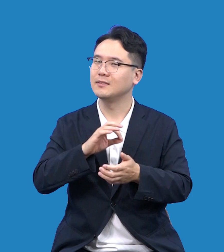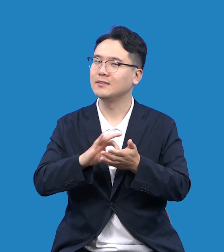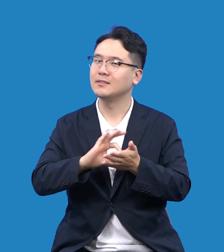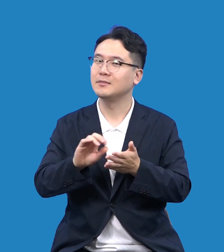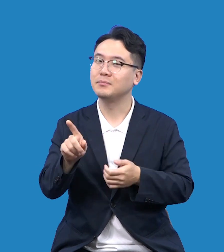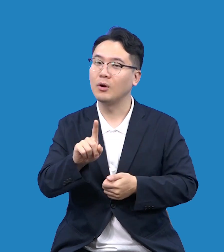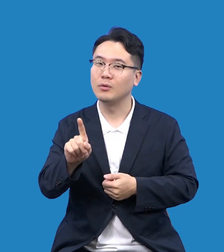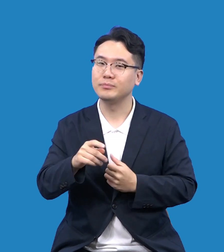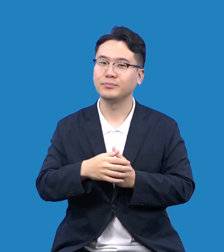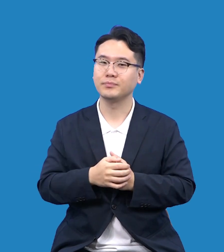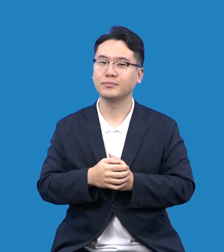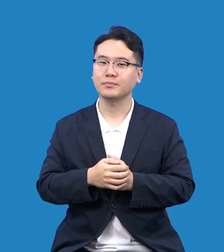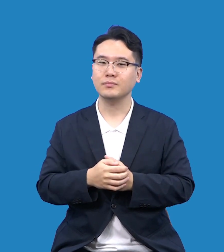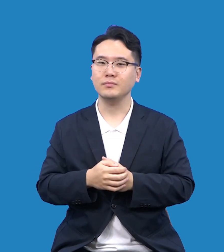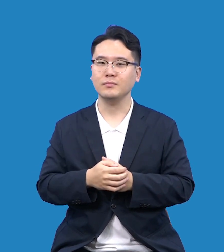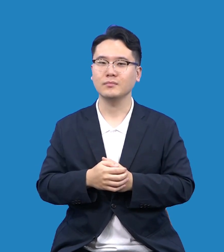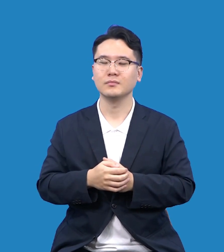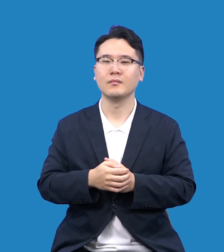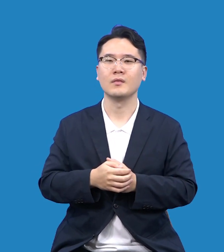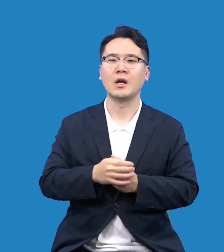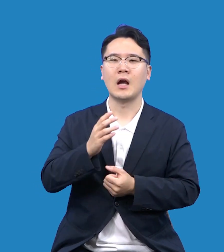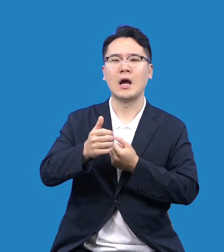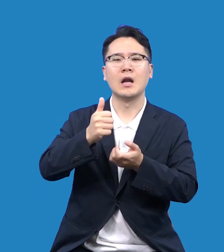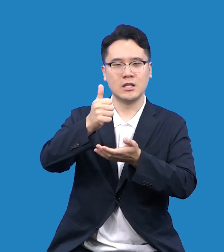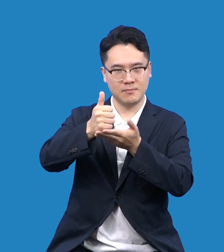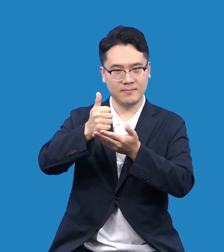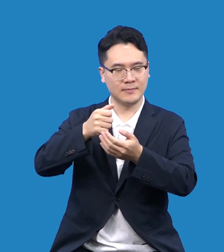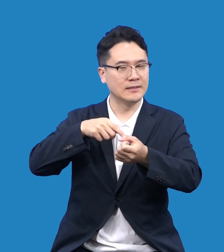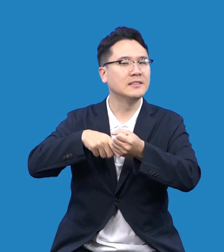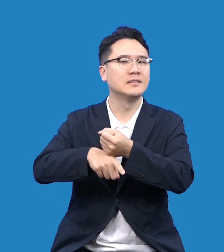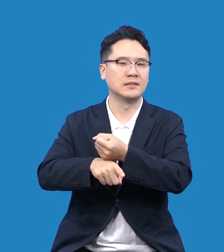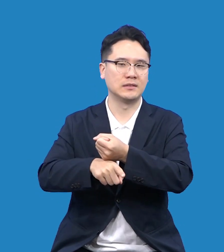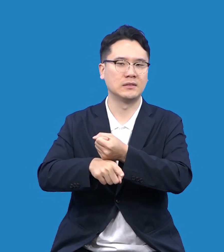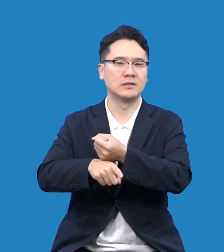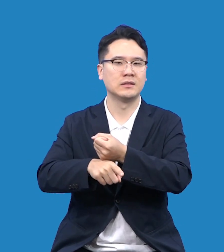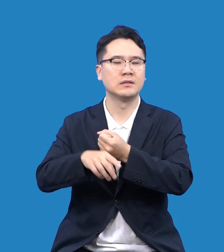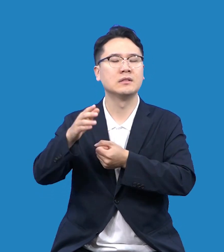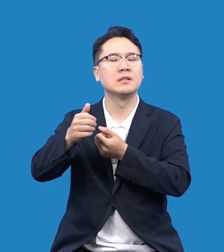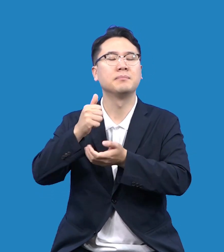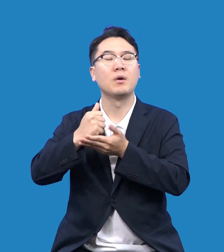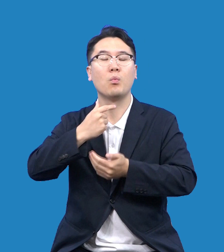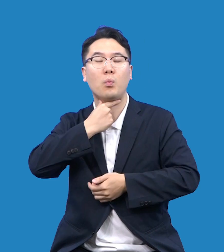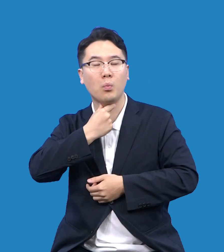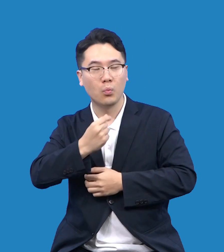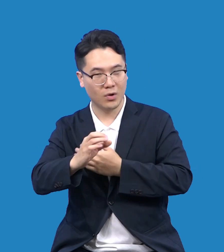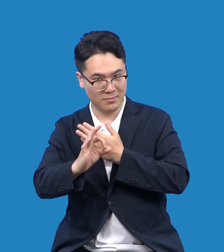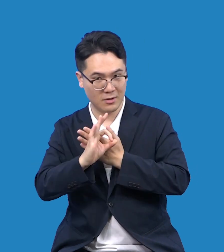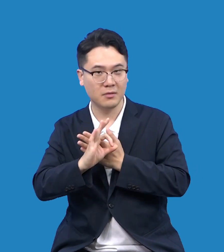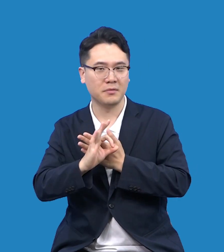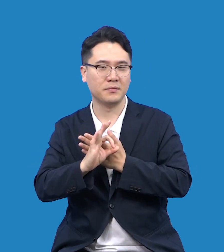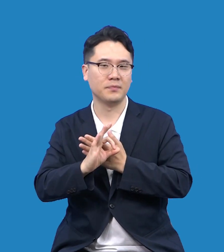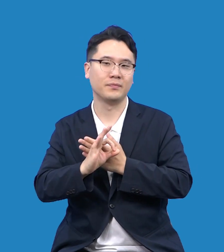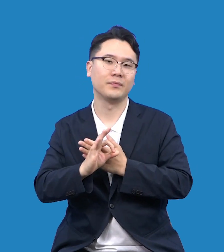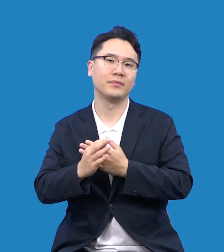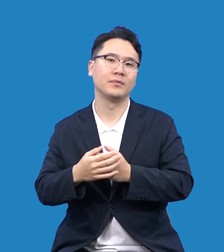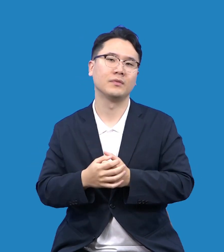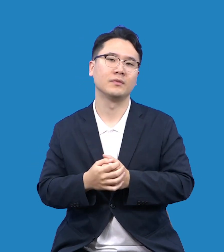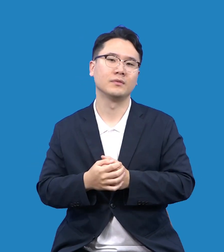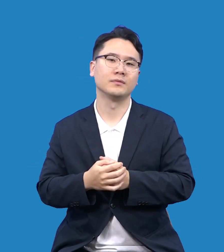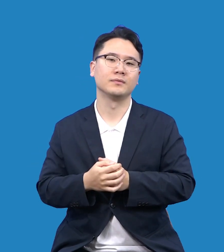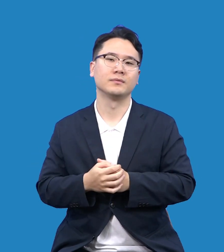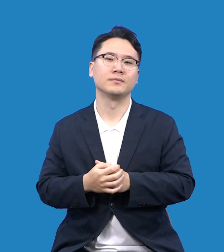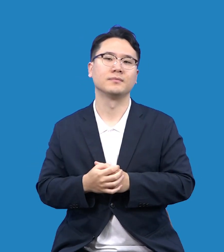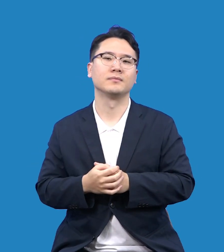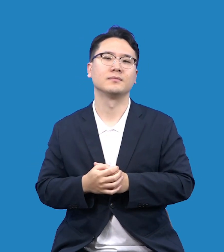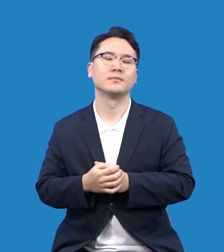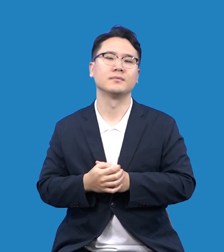말하면 God willing, God's willing, Lord's willing. 하나님이 원한다면, 주님이 원하신다면 데오